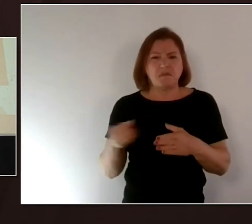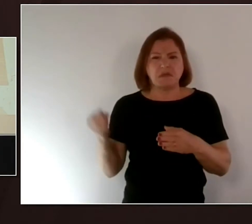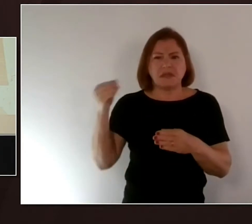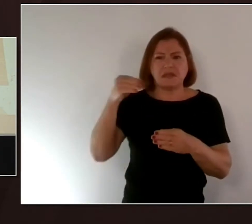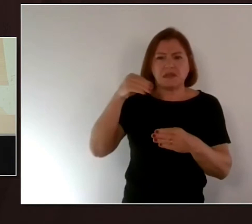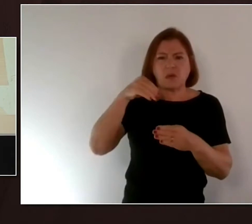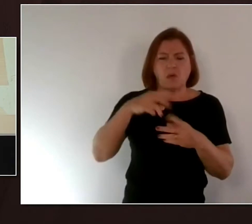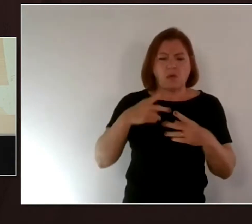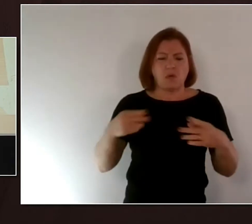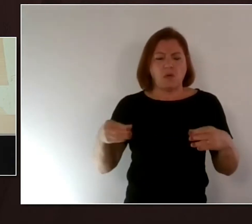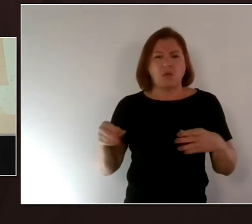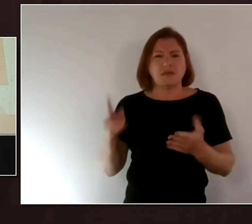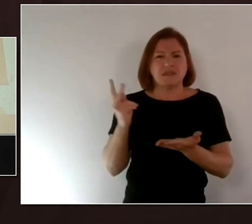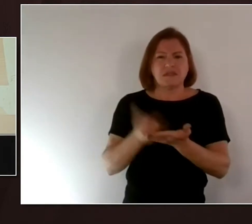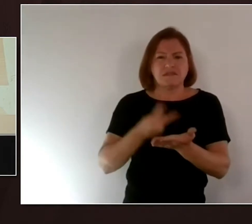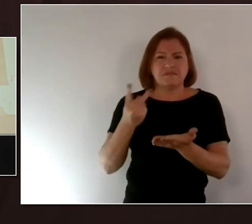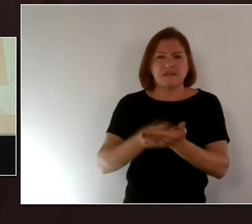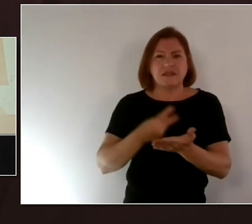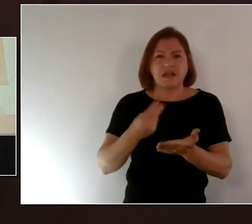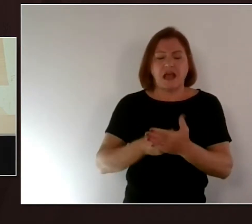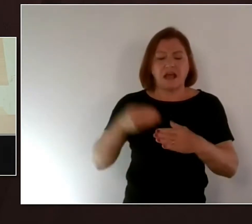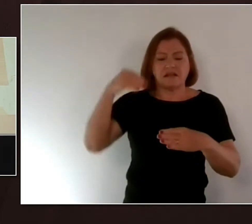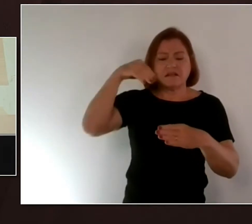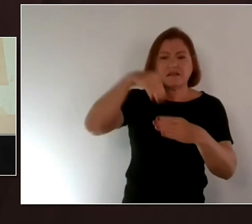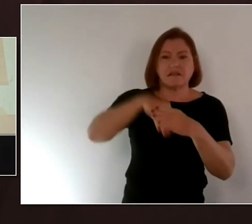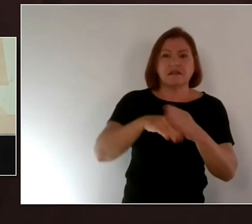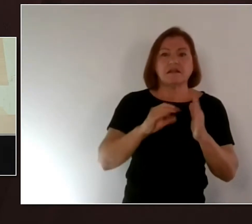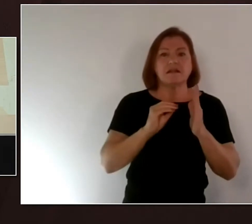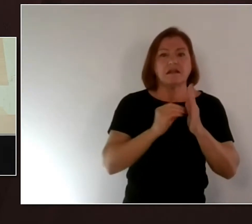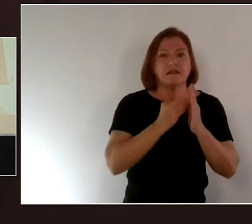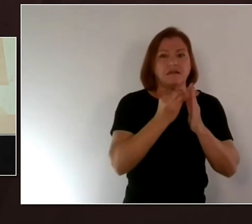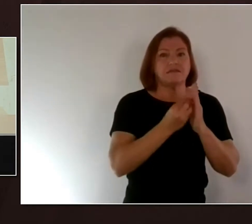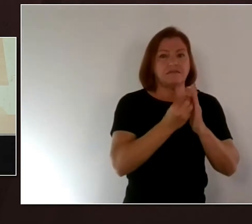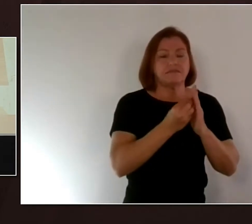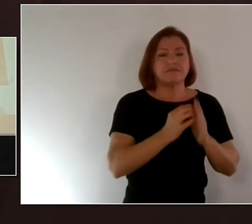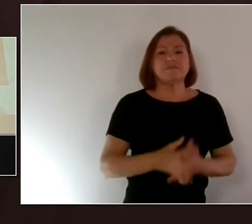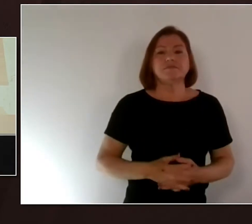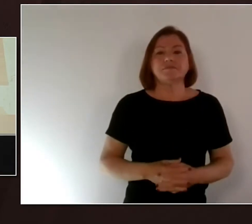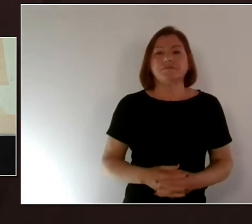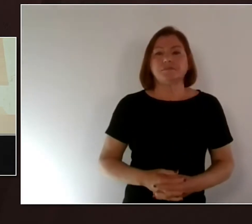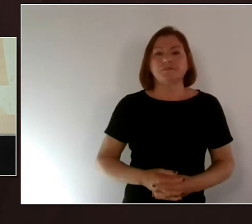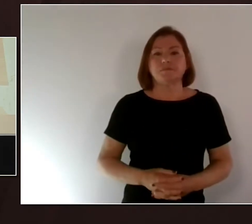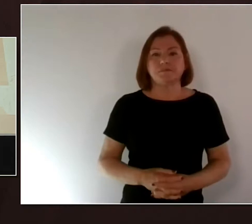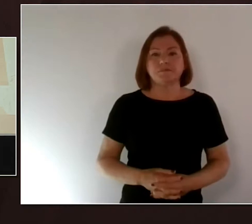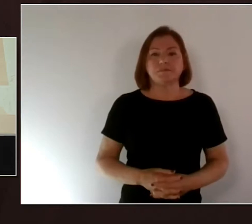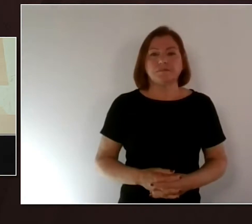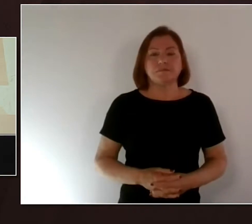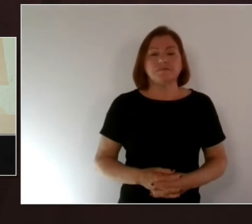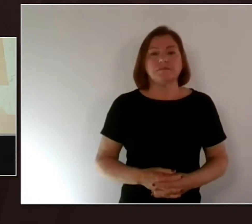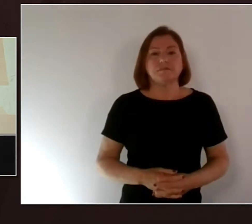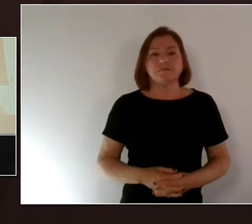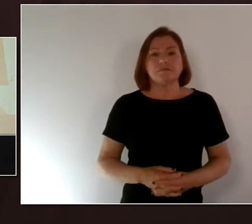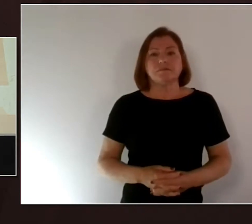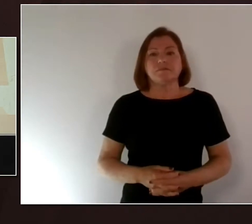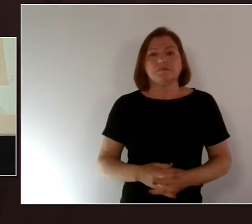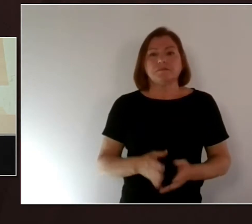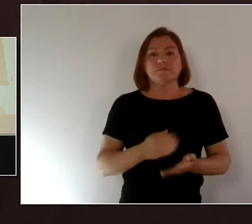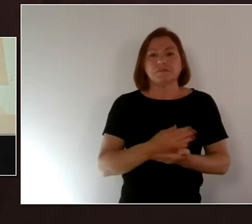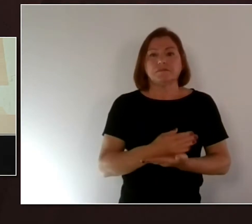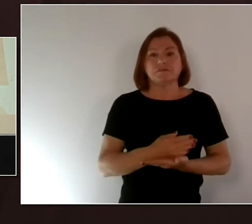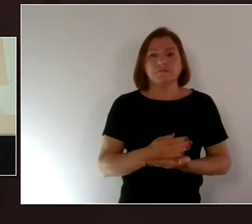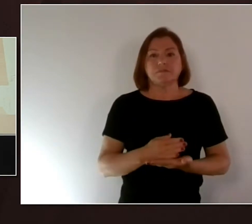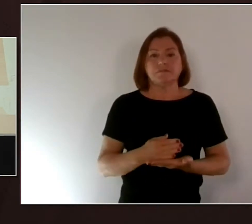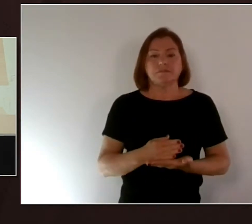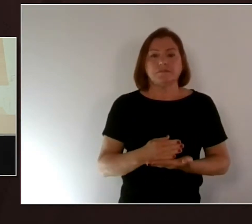citar um exemplo. Após a morte do perseguidor Septímio Severo, no